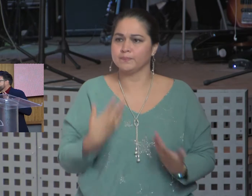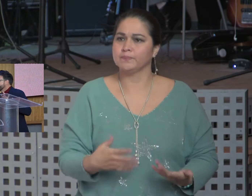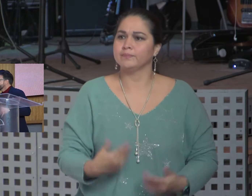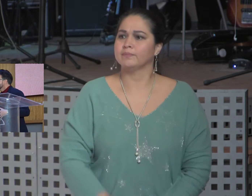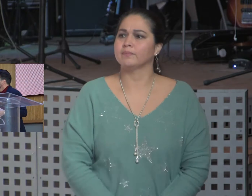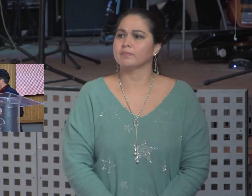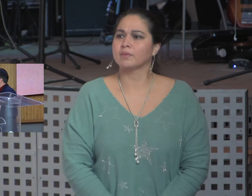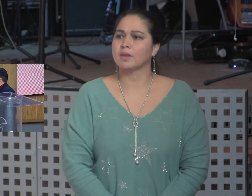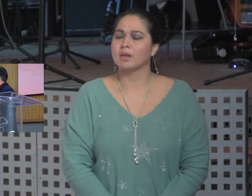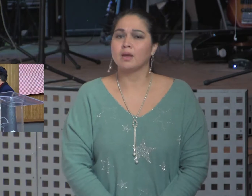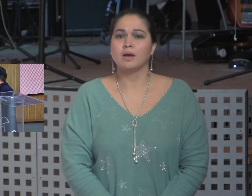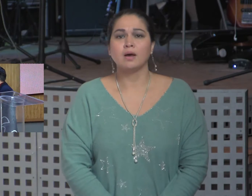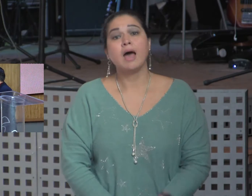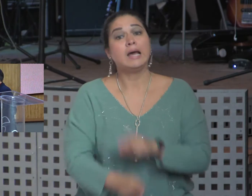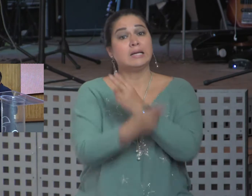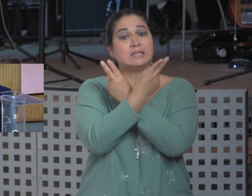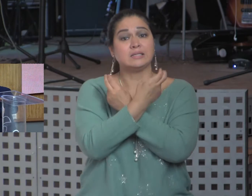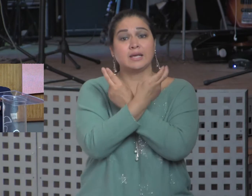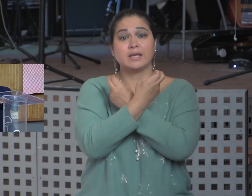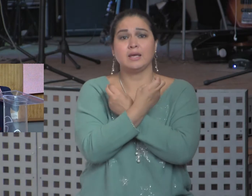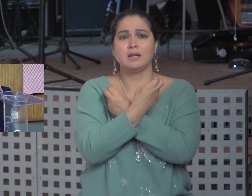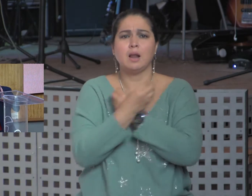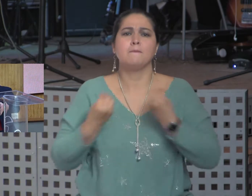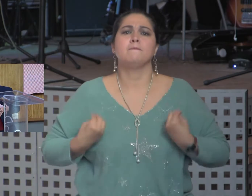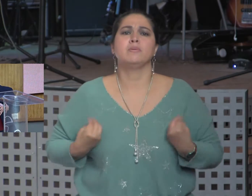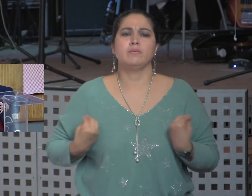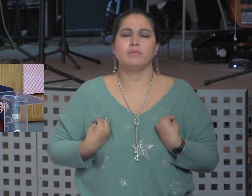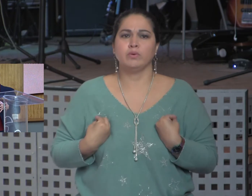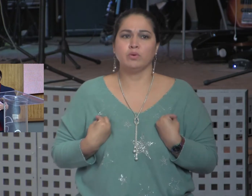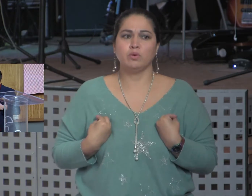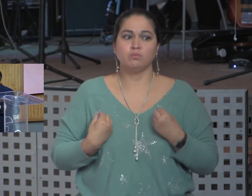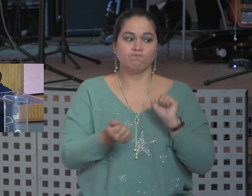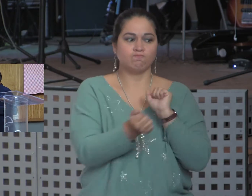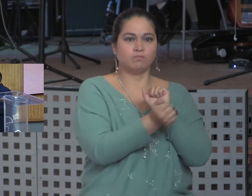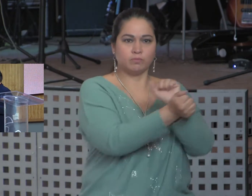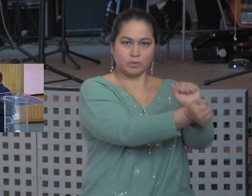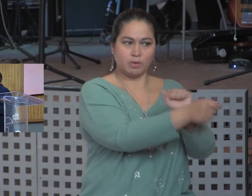Ezequiel vivió la cautividad en Babilonia.